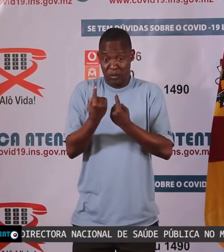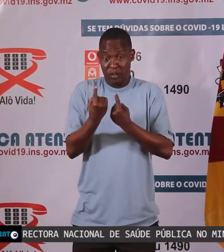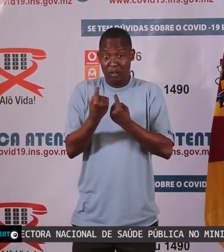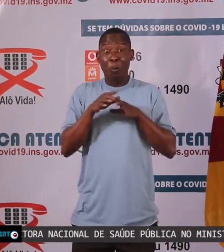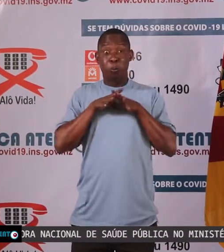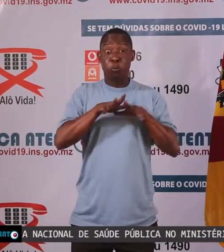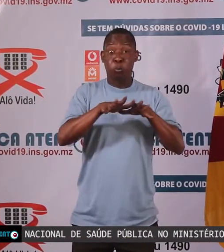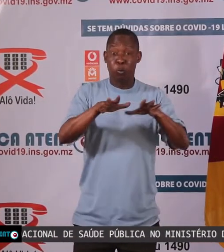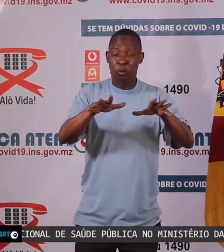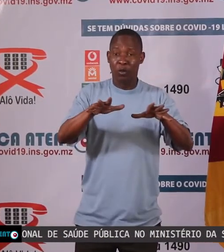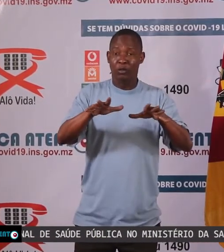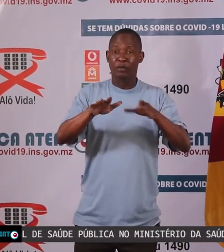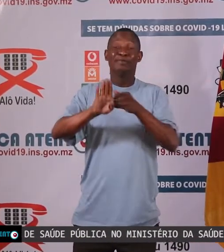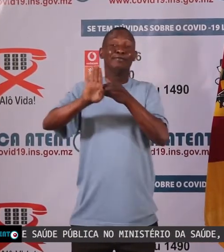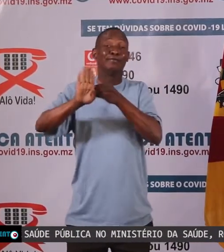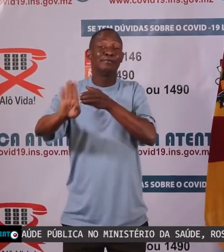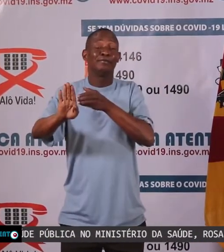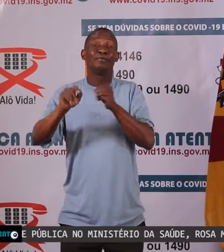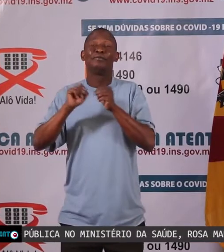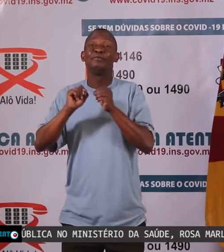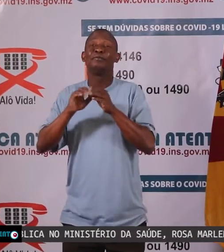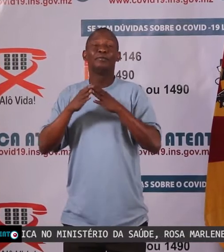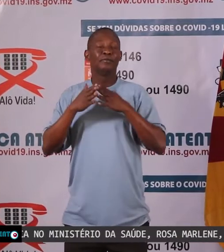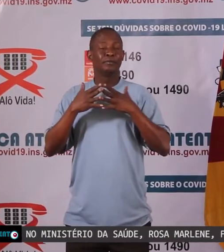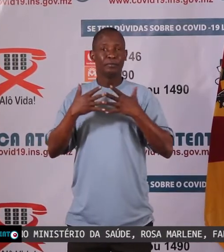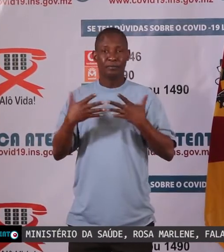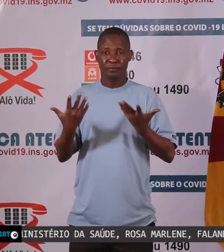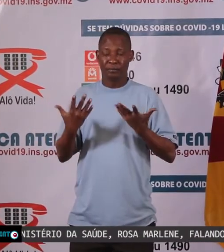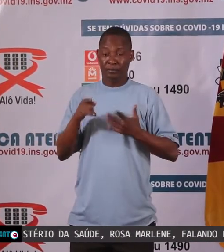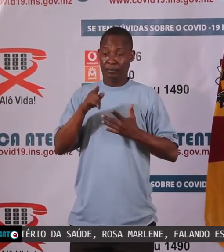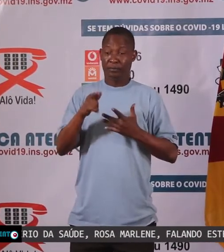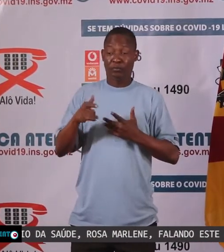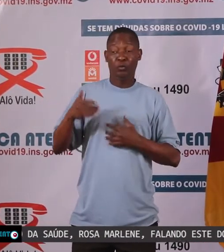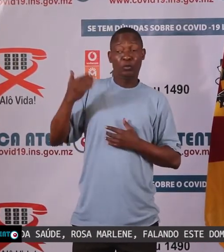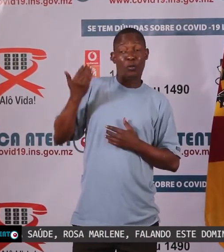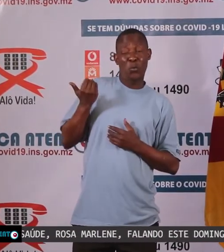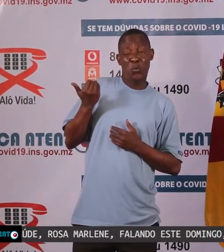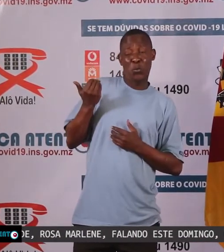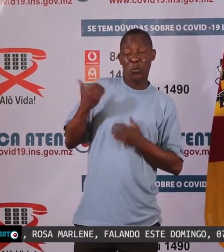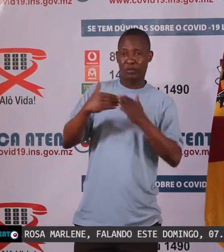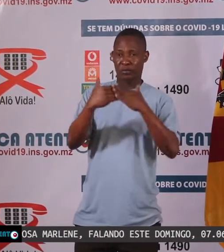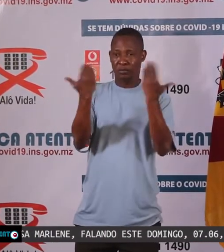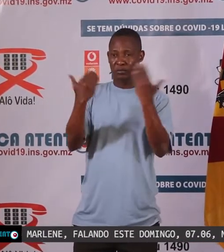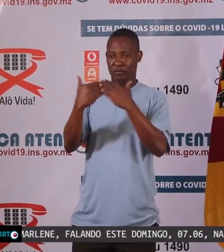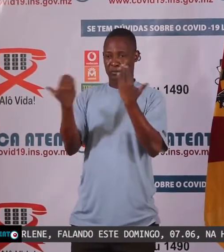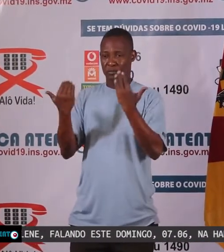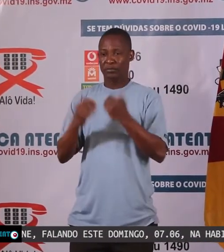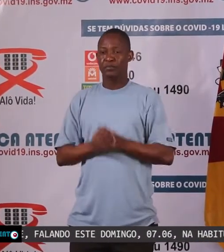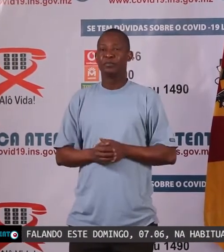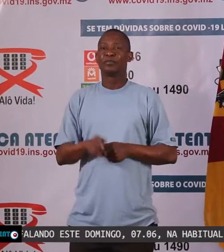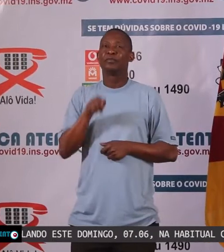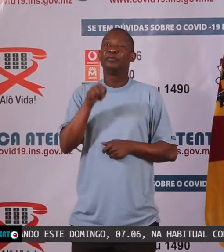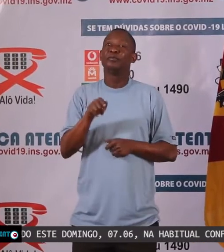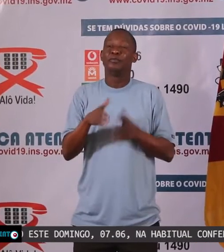acelerada, reduziu-se significativamente nos últimos dias. Portanto, estamos com redução de